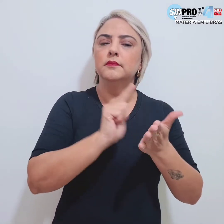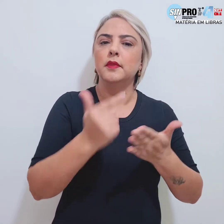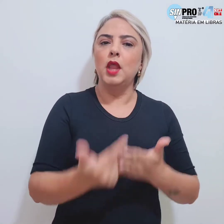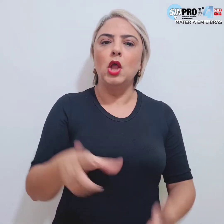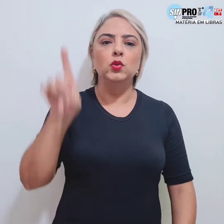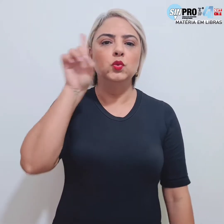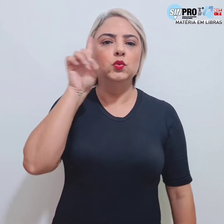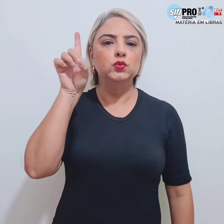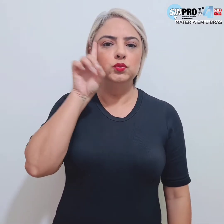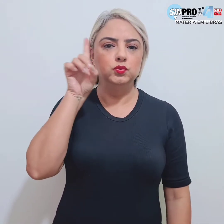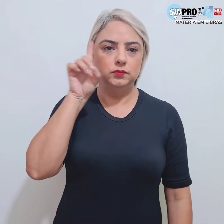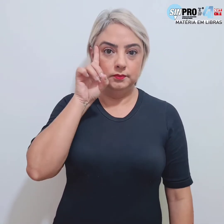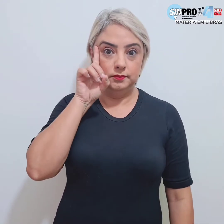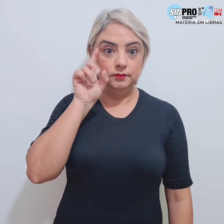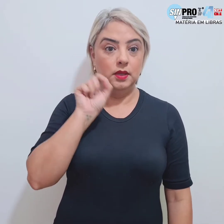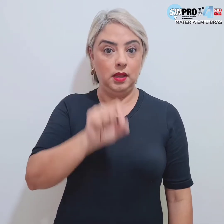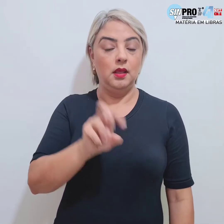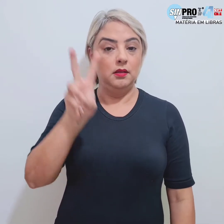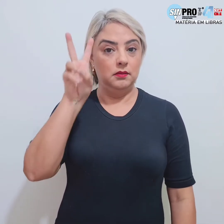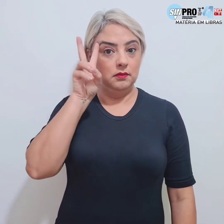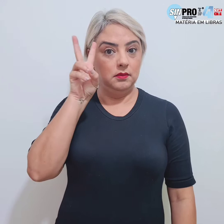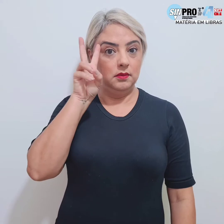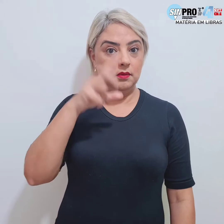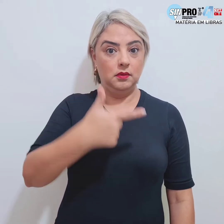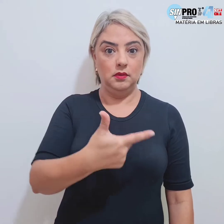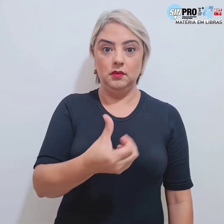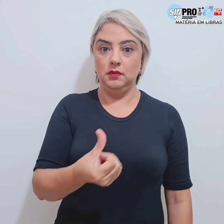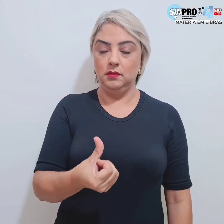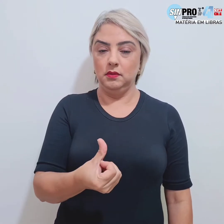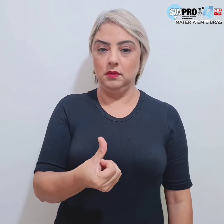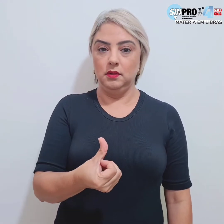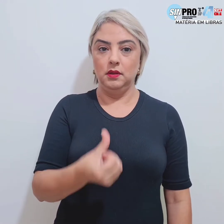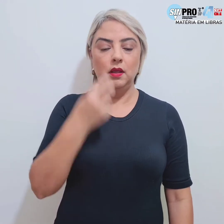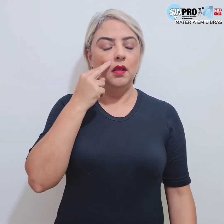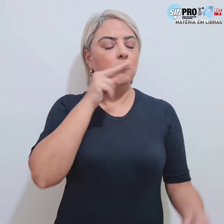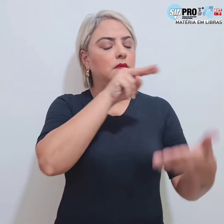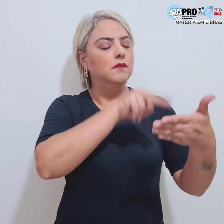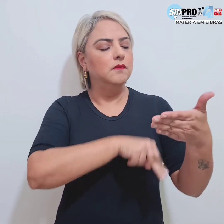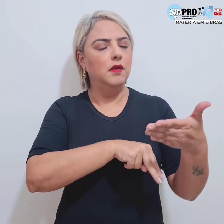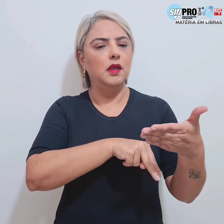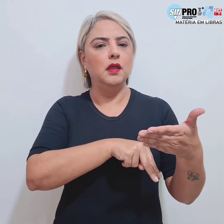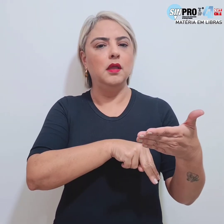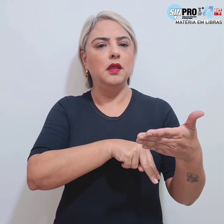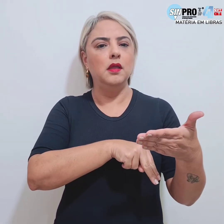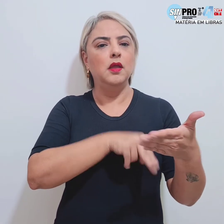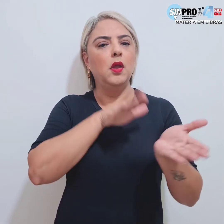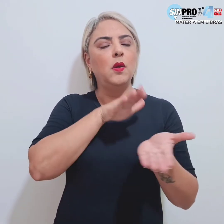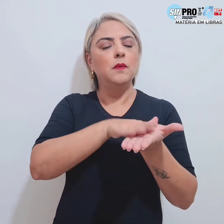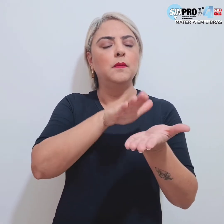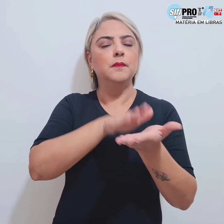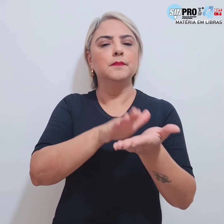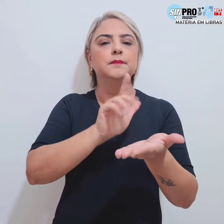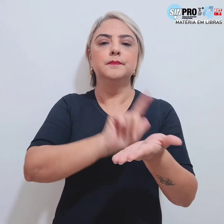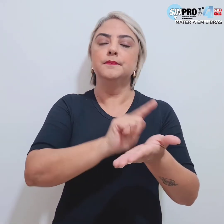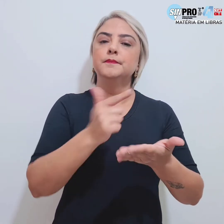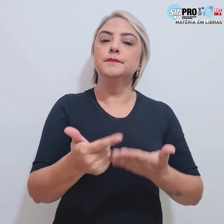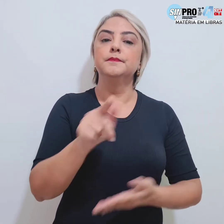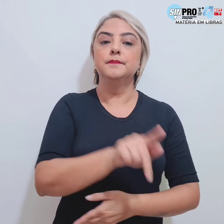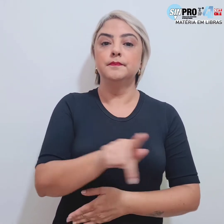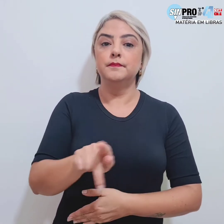dia. Nesta segunda-feira, 26, leia o editorial da Folha do Professor. Veja